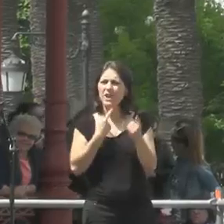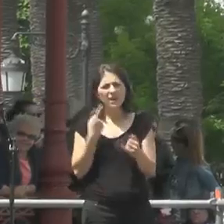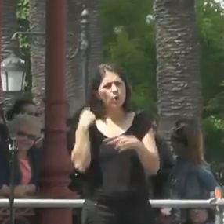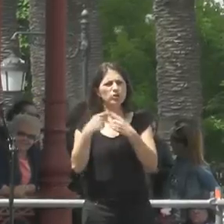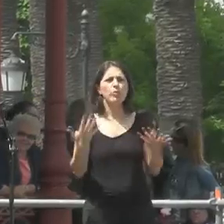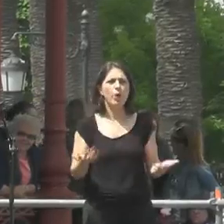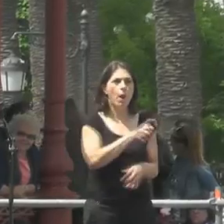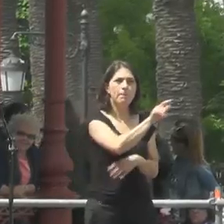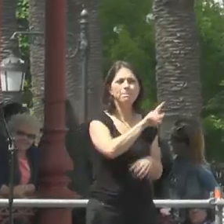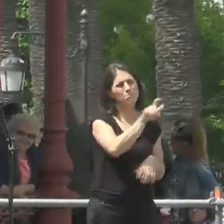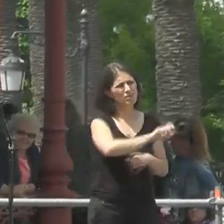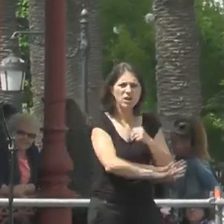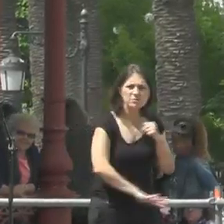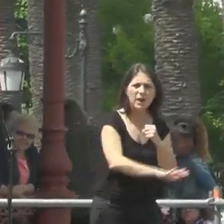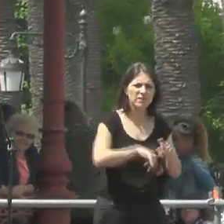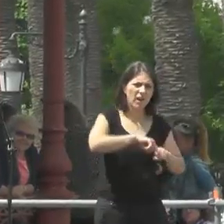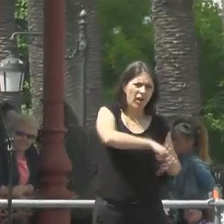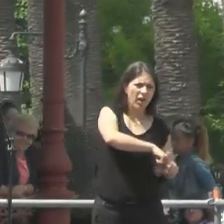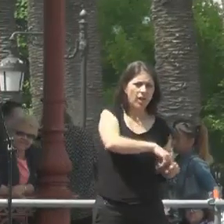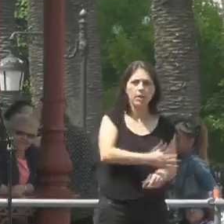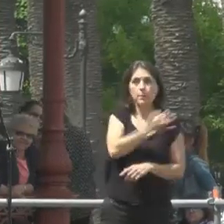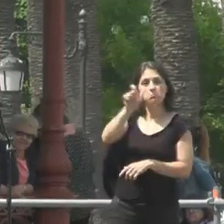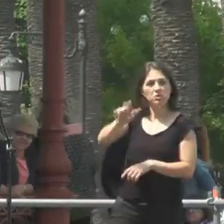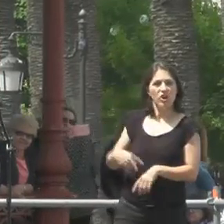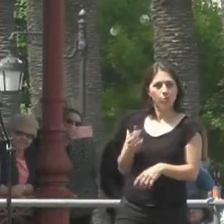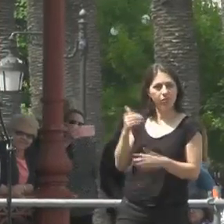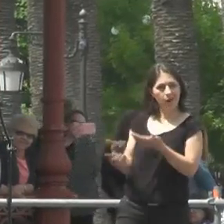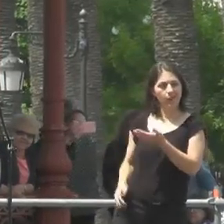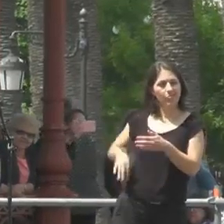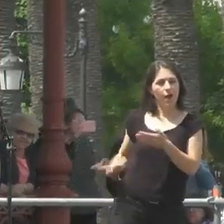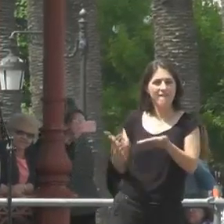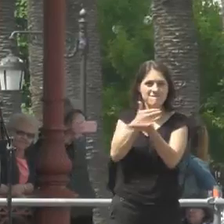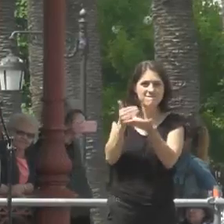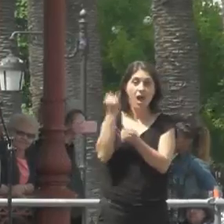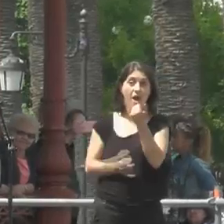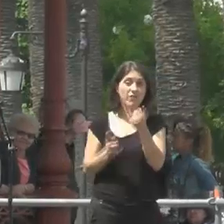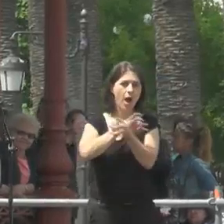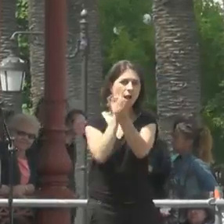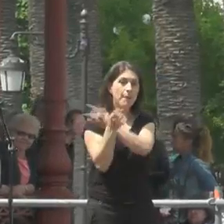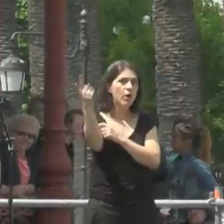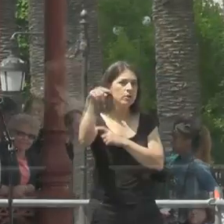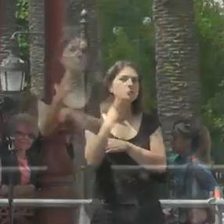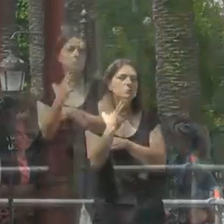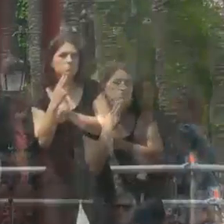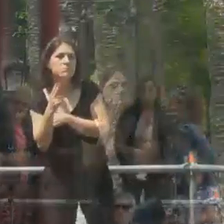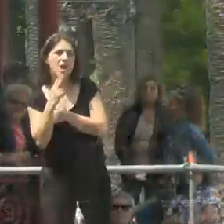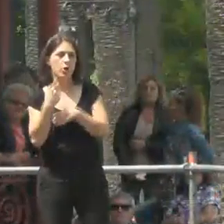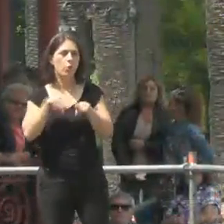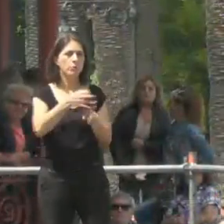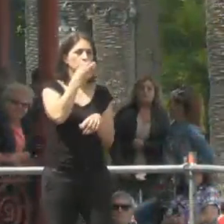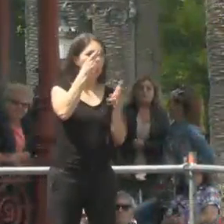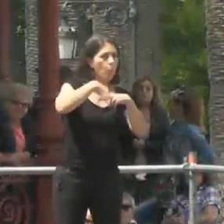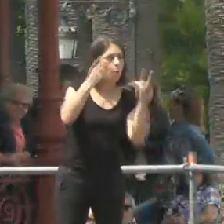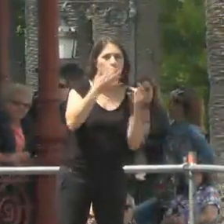arriba. Ese cambio asusta a unos pocos, pero esos pocos tienen mucho poder, muchas influencias sobre el discurso público, sobre los